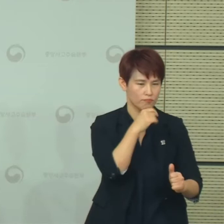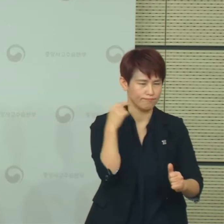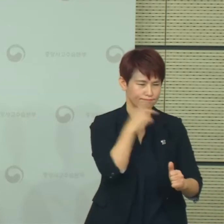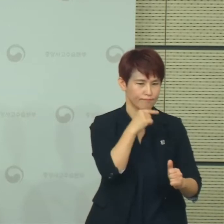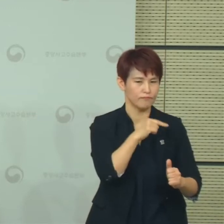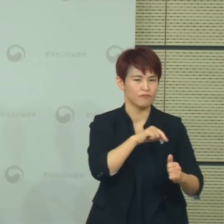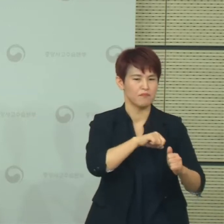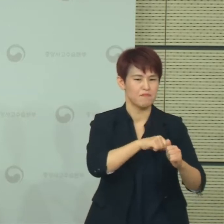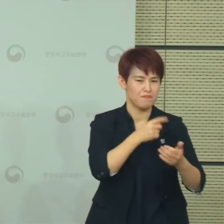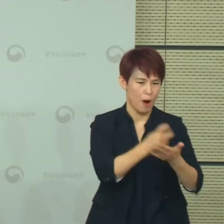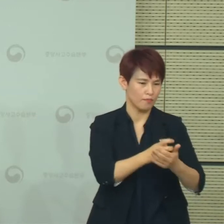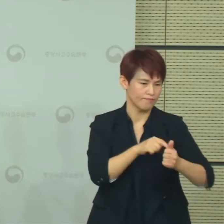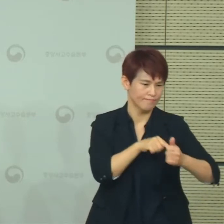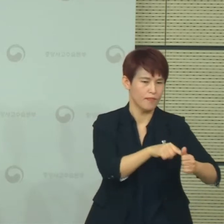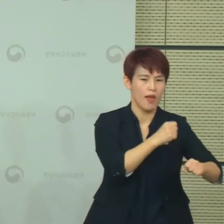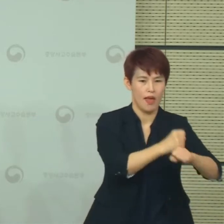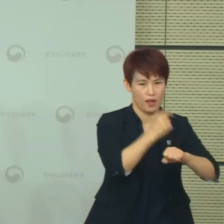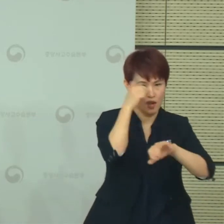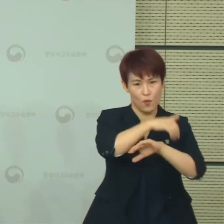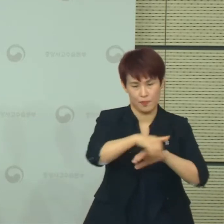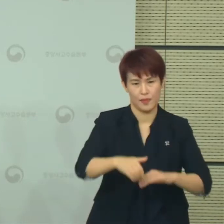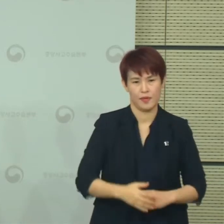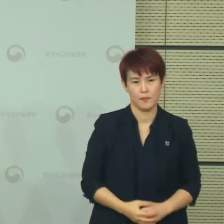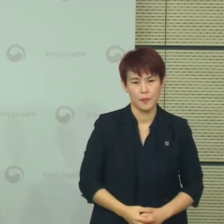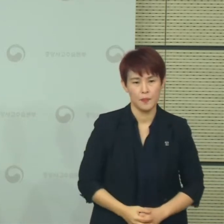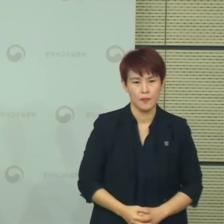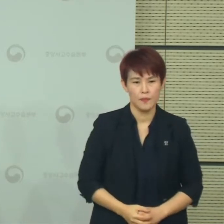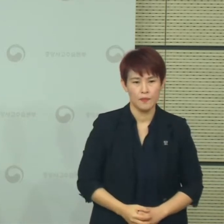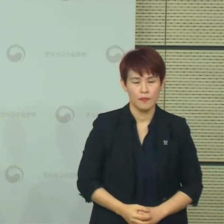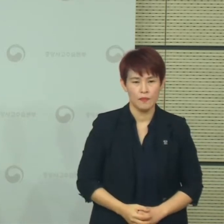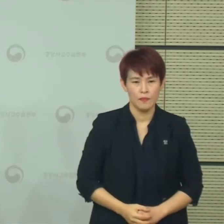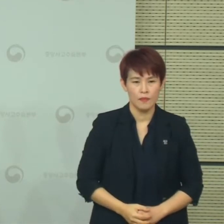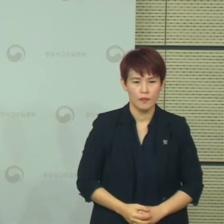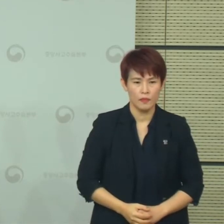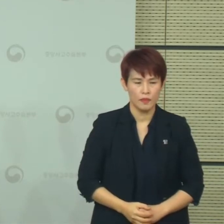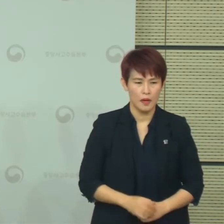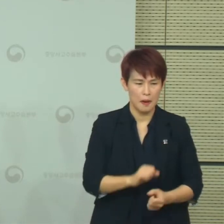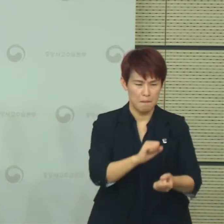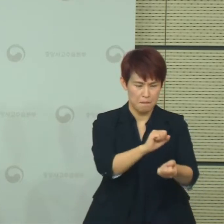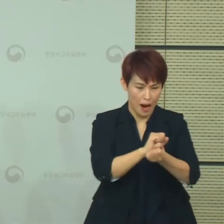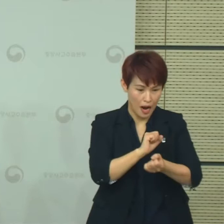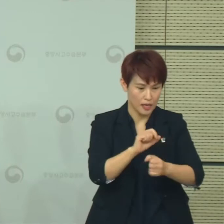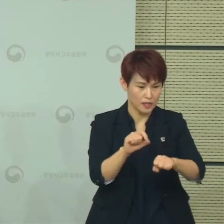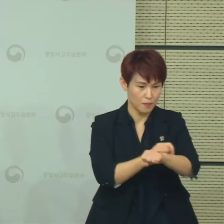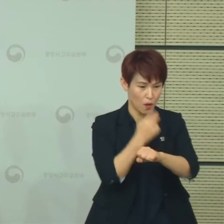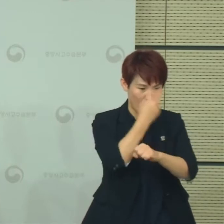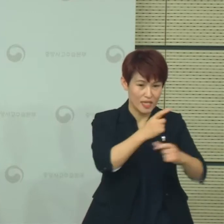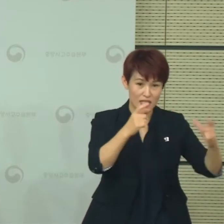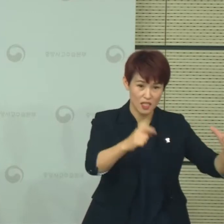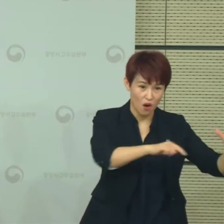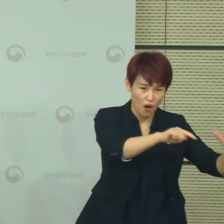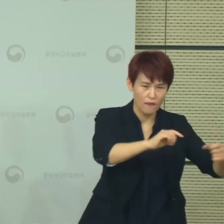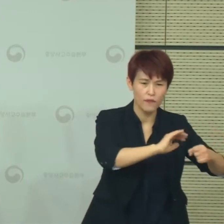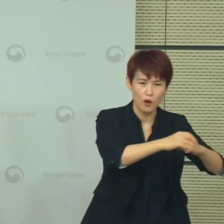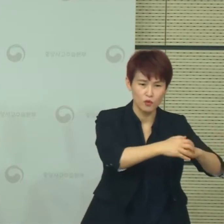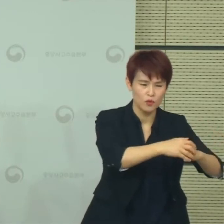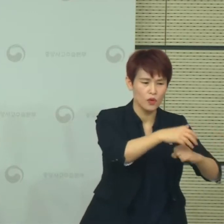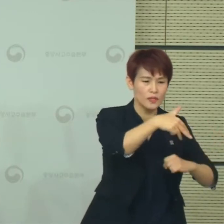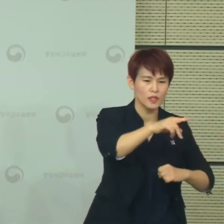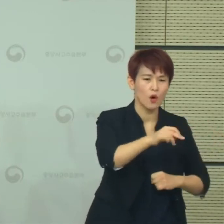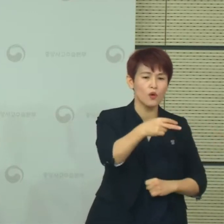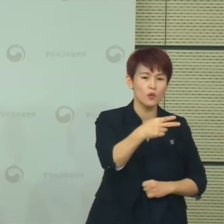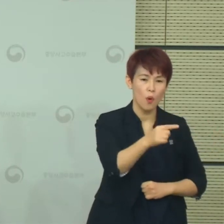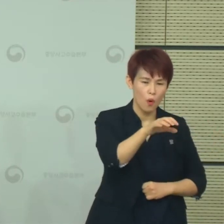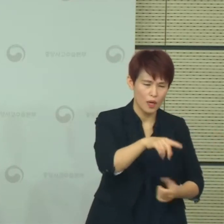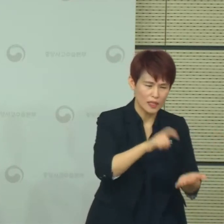엄정한 법 집행을 추진할 계획입니다. 아울러 감염병 특별관리 지역인 대구 청도에